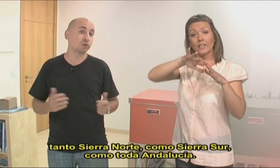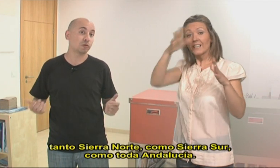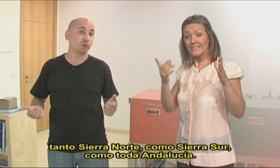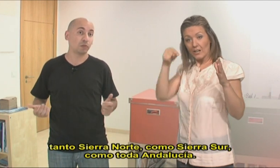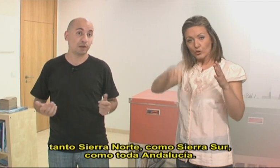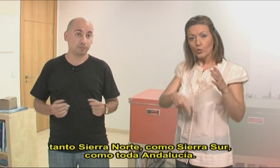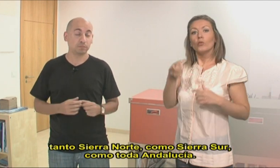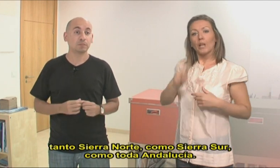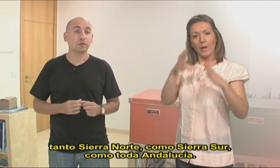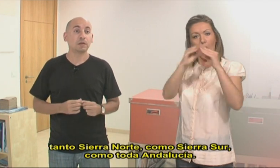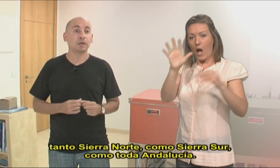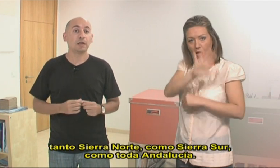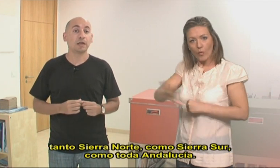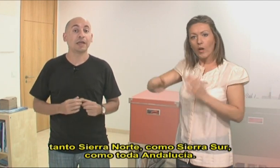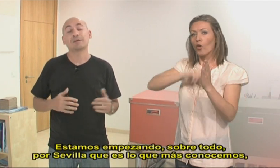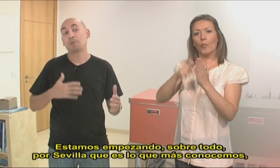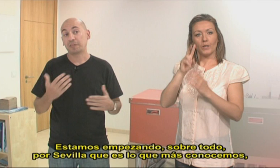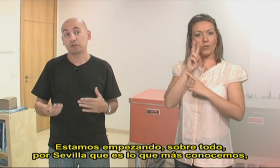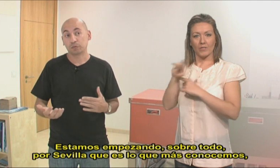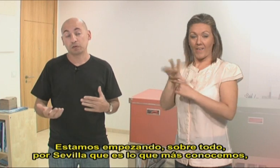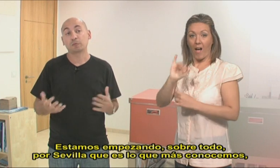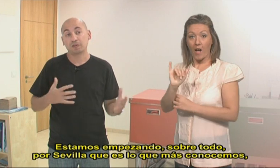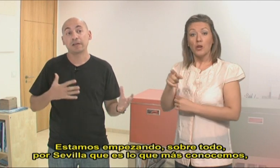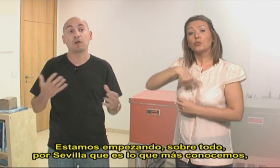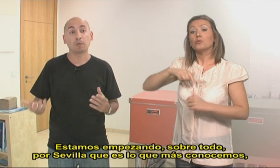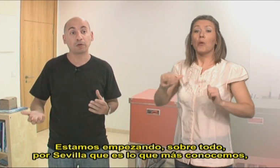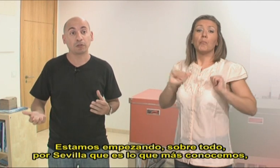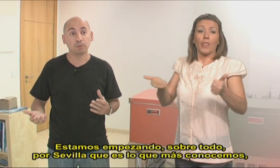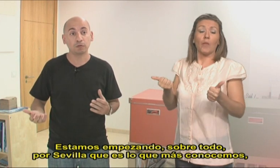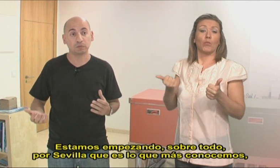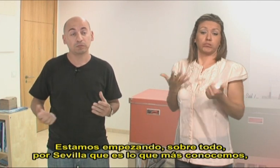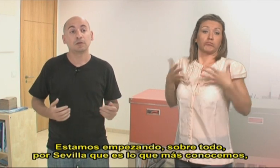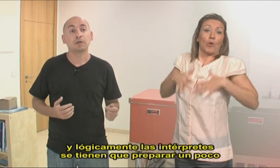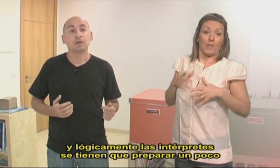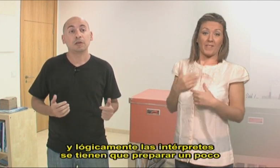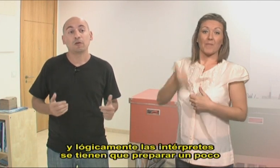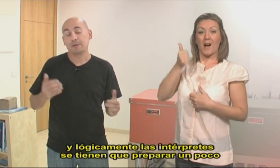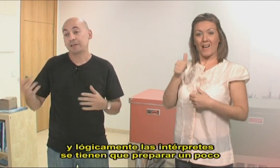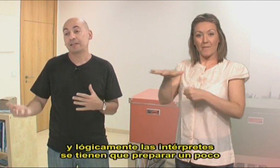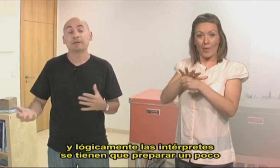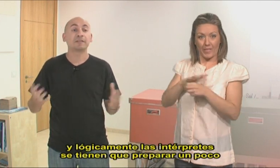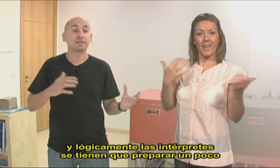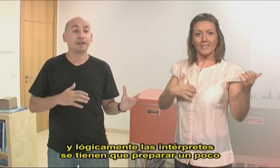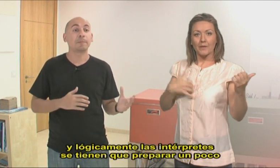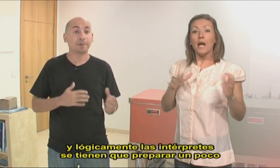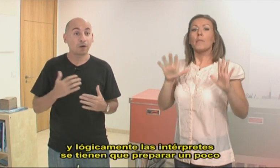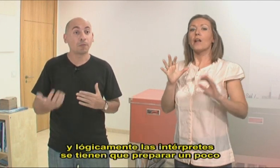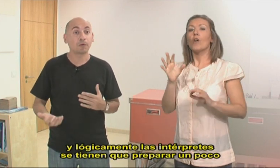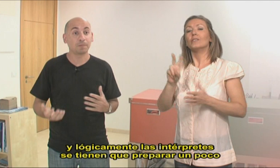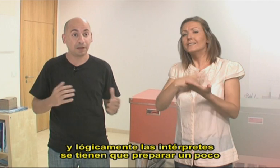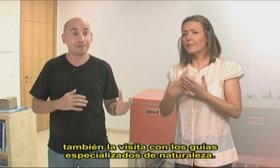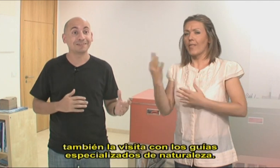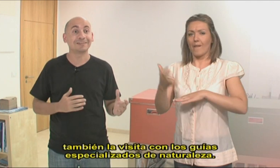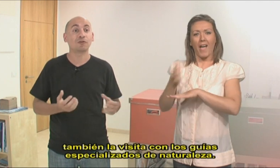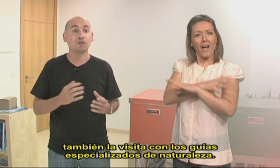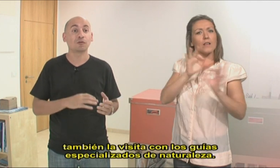como por toda Andalucía. Estamos empezando sobre todo por Sevilla, que es lo que más conocemos, y lógicamente las intérpretes se tienen que preparar un